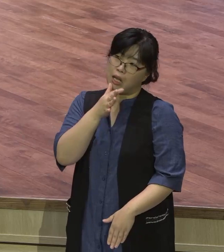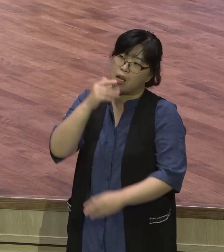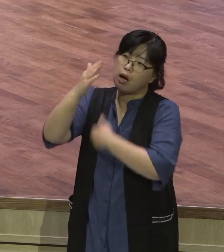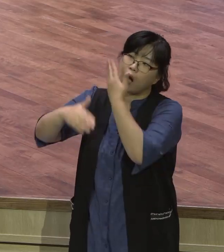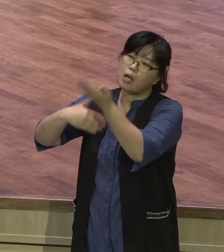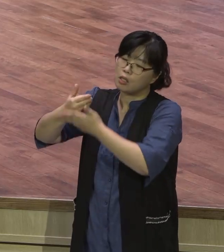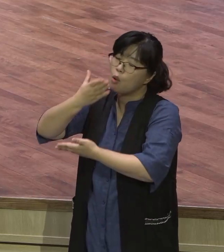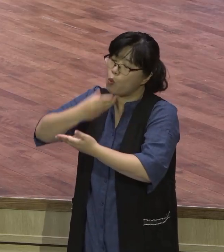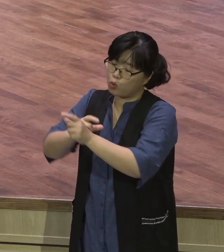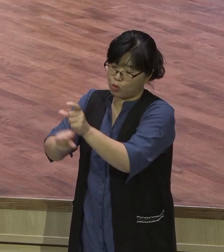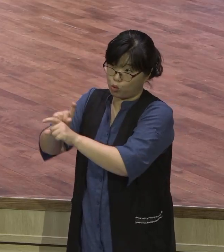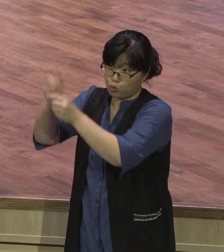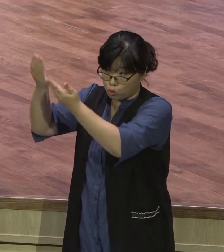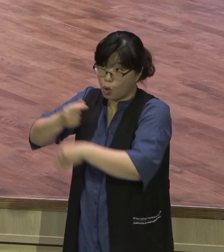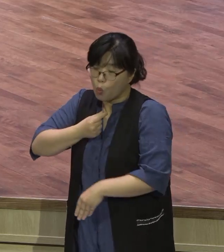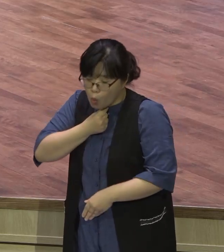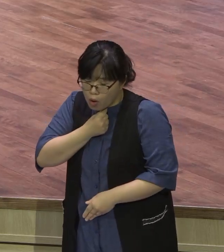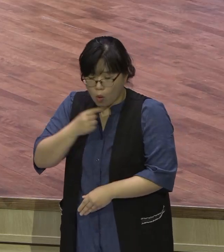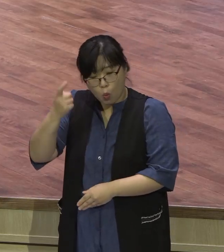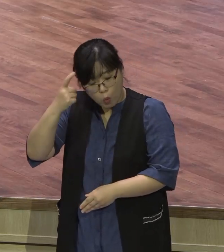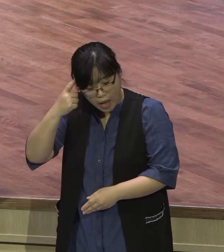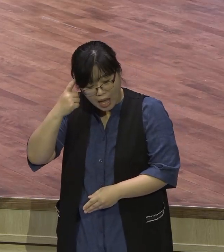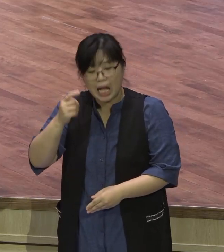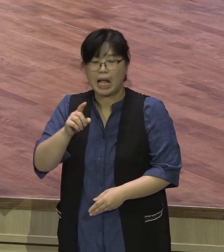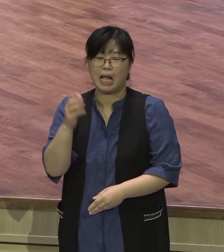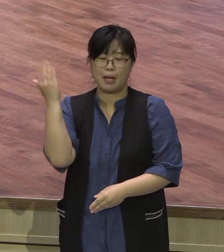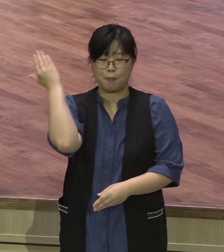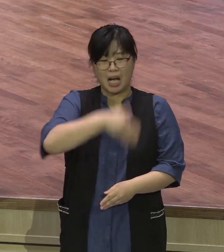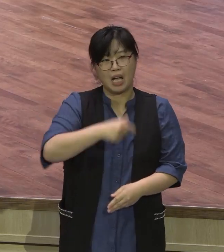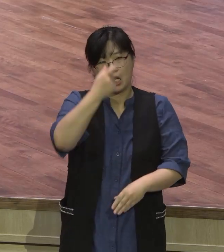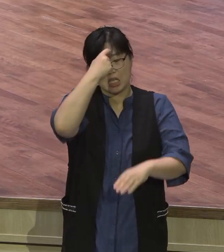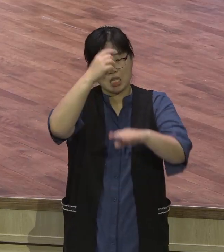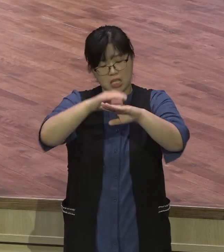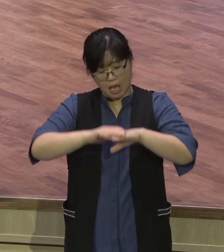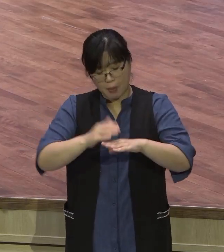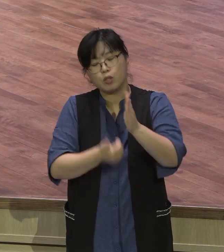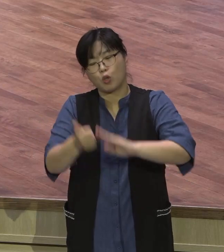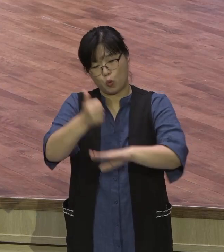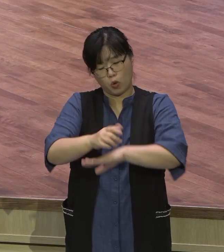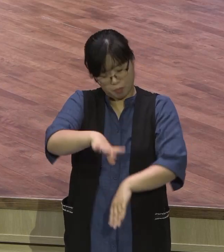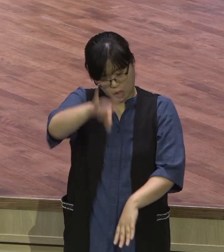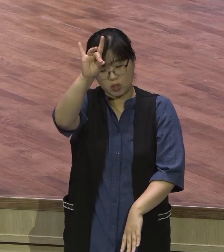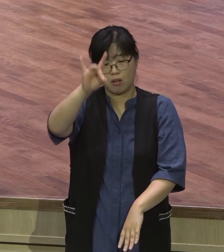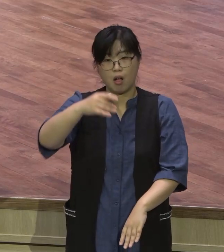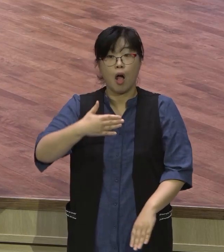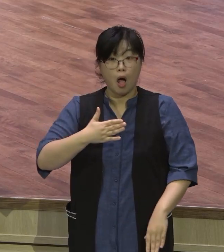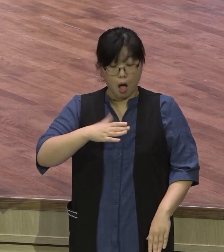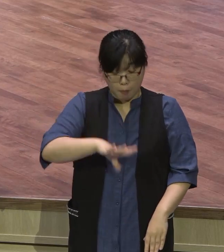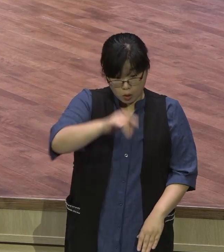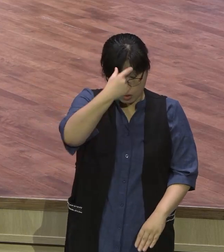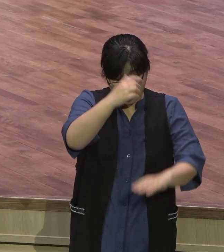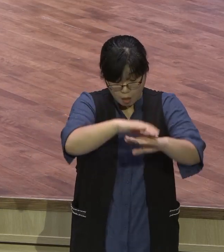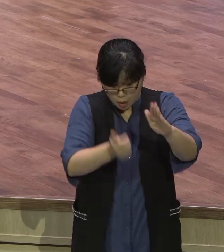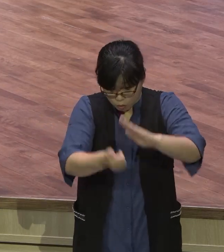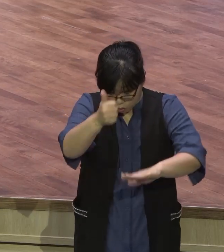기도 찬양이 다 들어있어 모든 치유가 예배 속에 일어나니 말씀 그대로 믿으세요 그냥 그래서 여러분